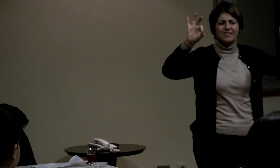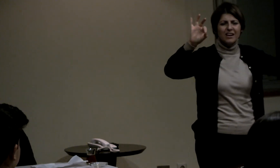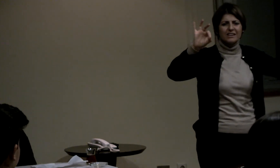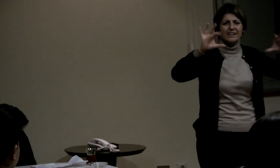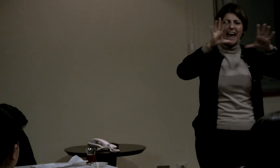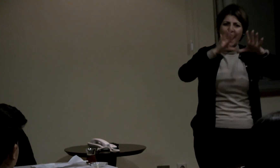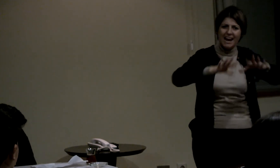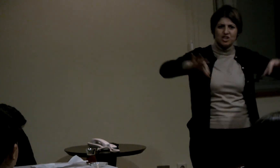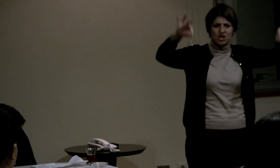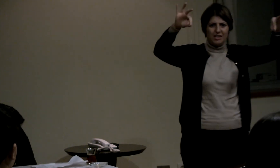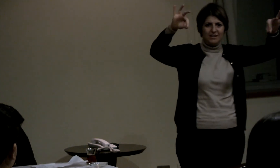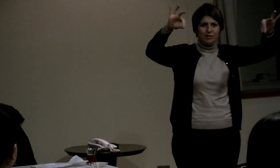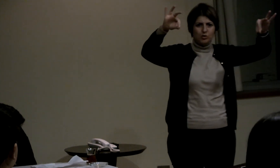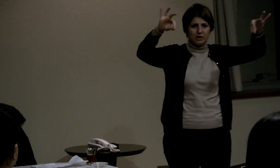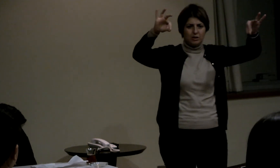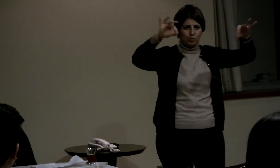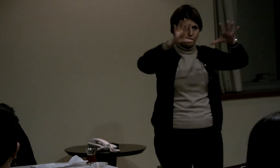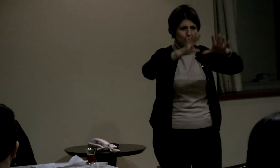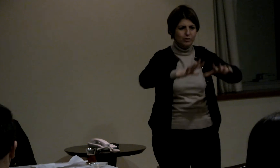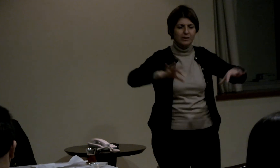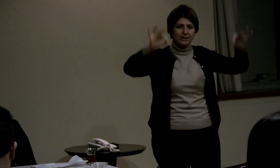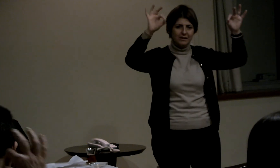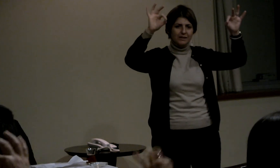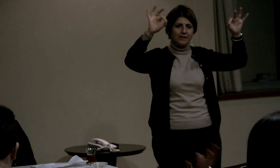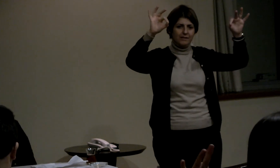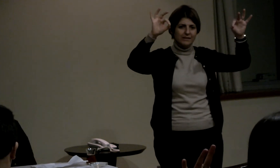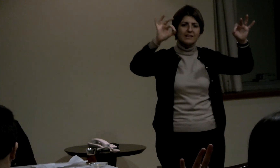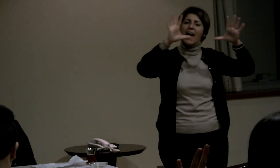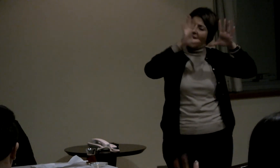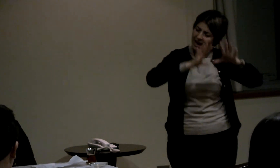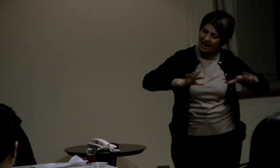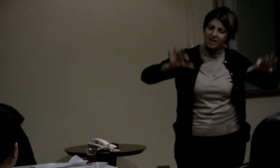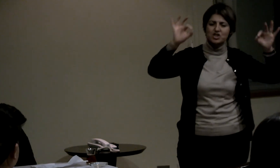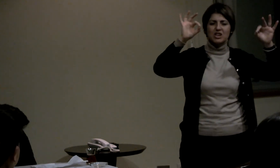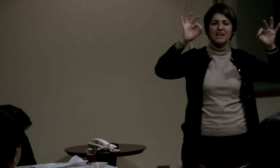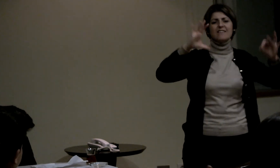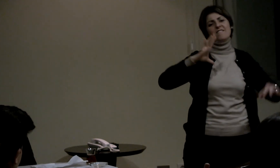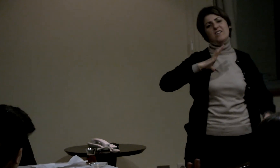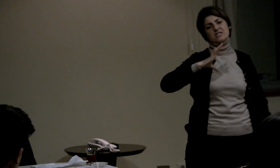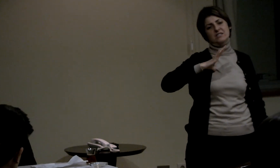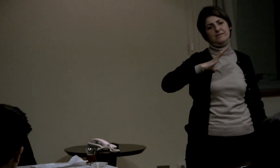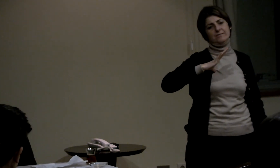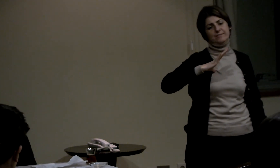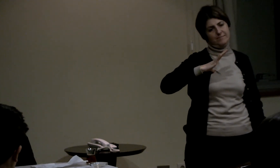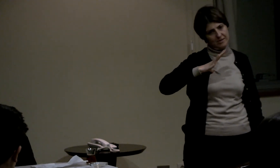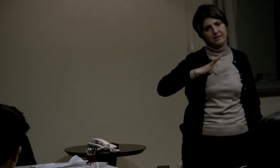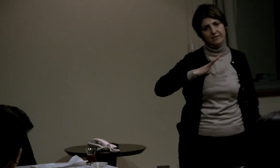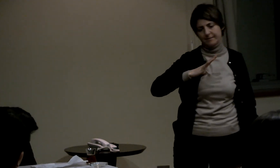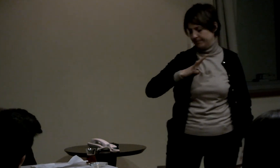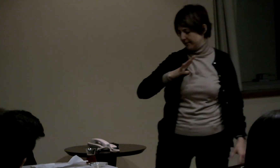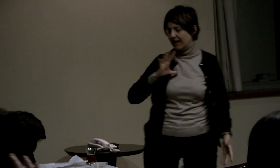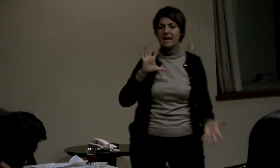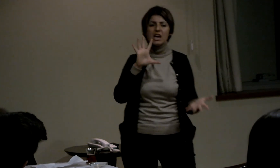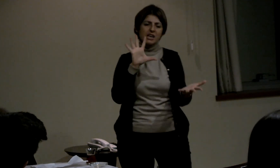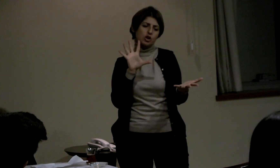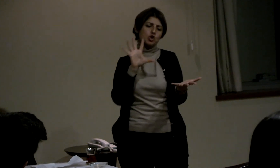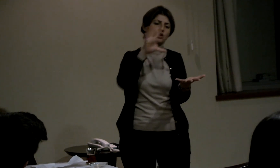aynen. Her şey. Yukarıya doğru. Evet. Her şey var. Evet. Ya da şöyle